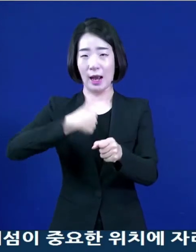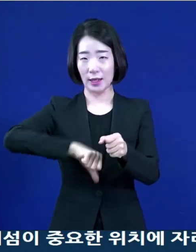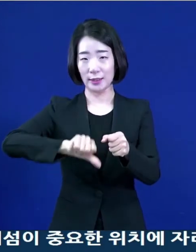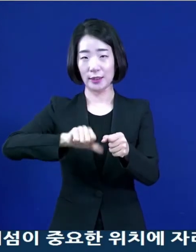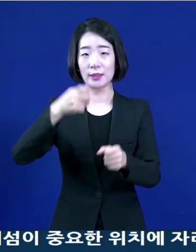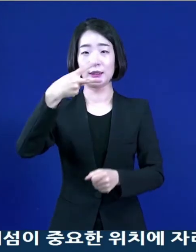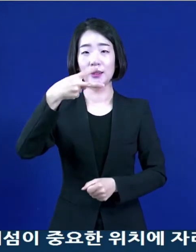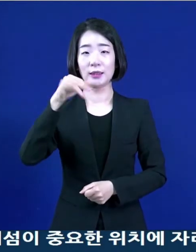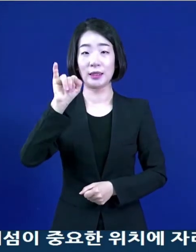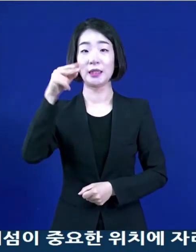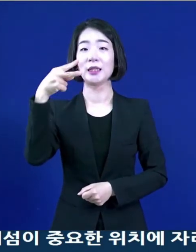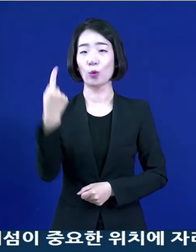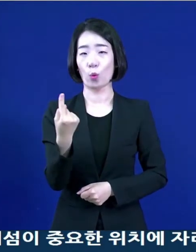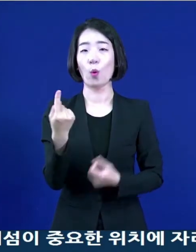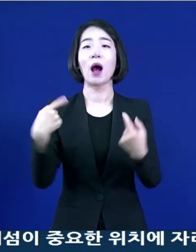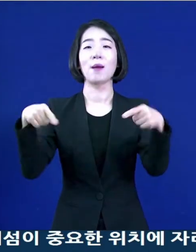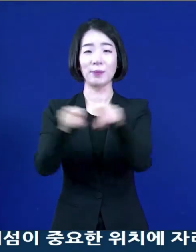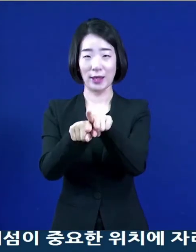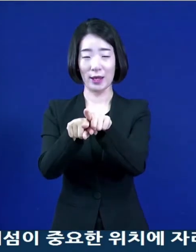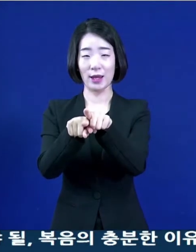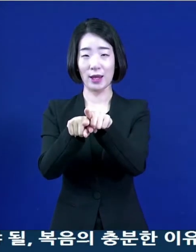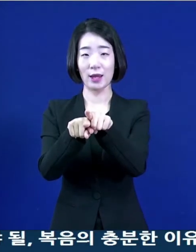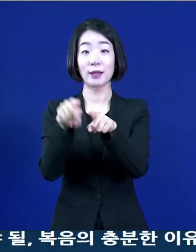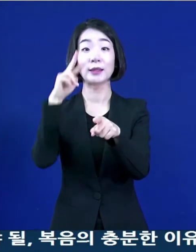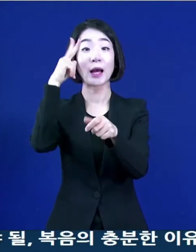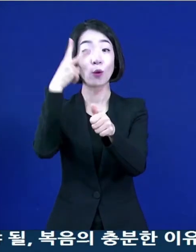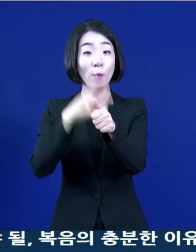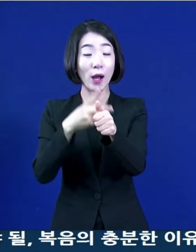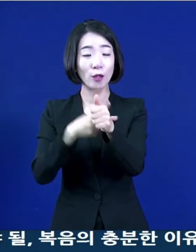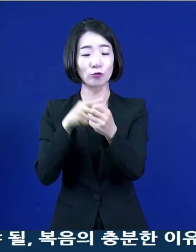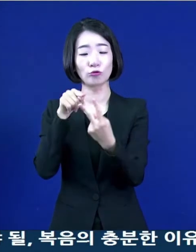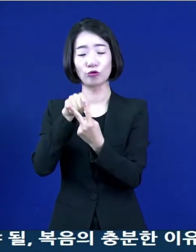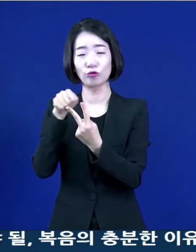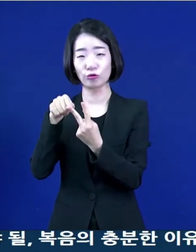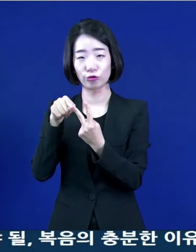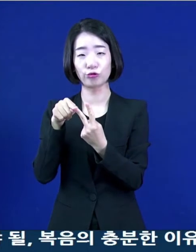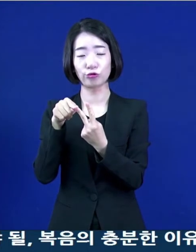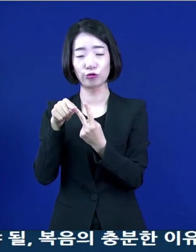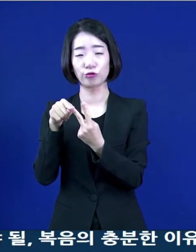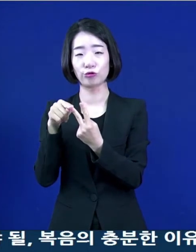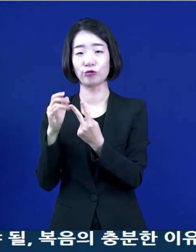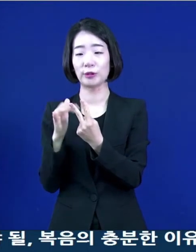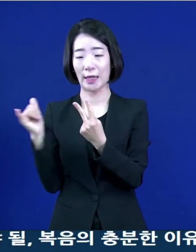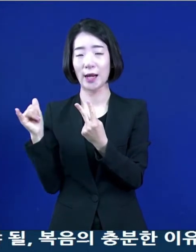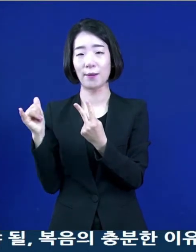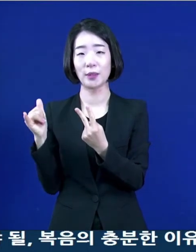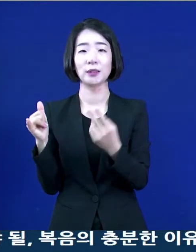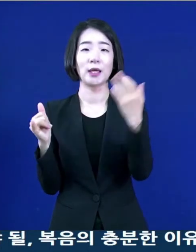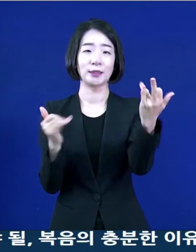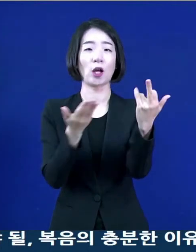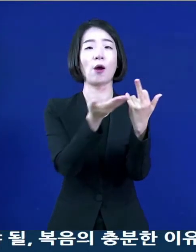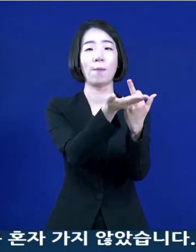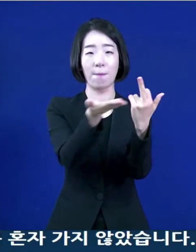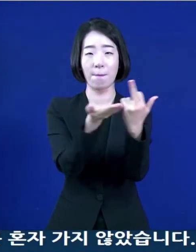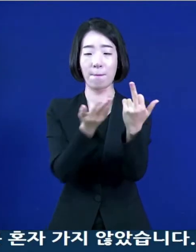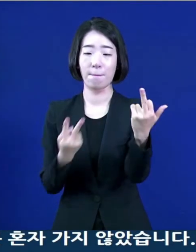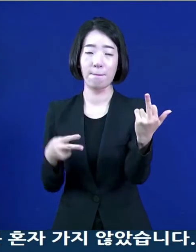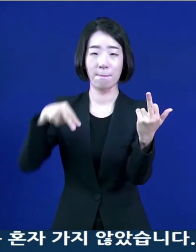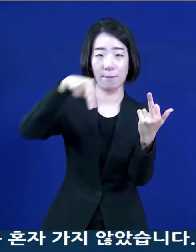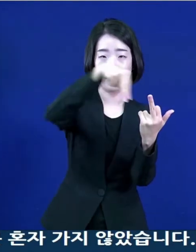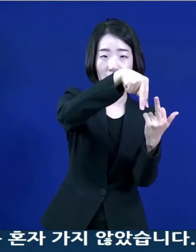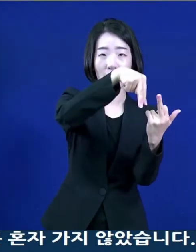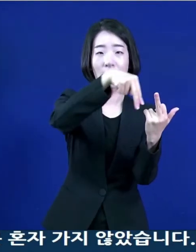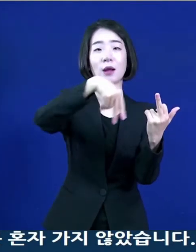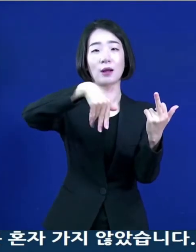함께 그레데 섬에 가서 거기에 교회를 개척합니다. 바울은 좀 갈 길이 바빴습니다. 그래서 교회가 어느